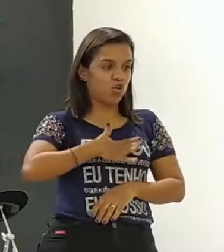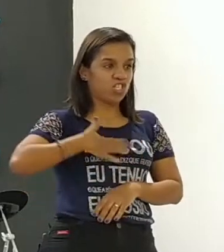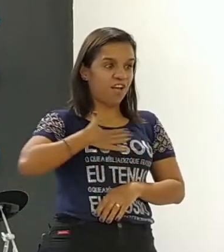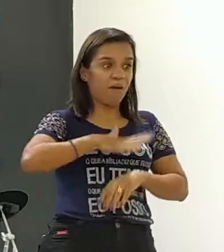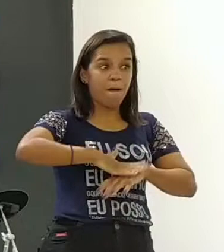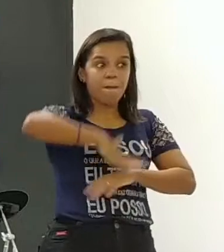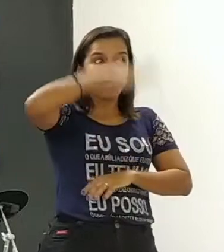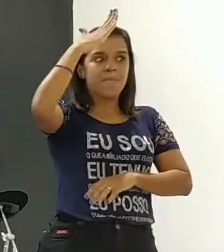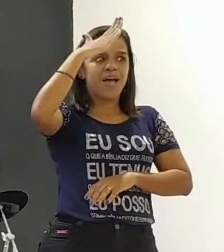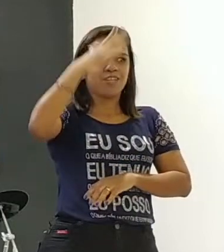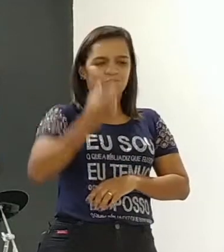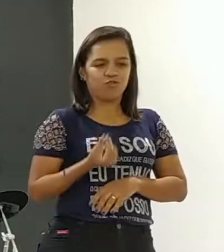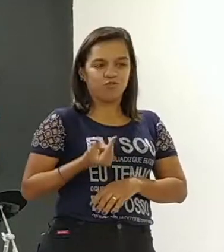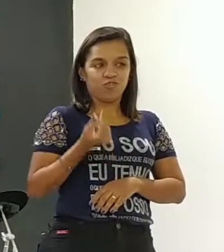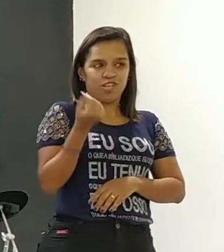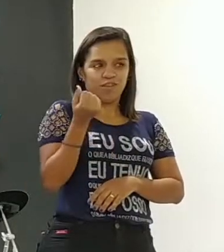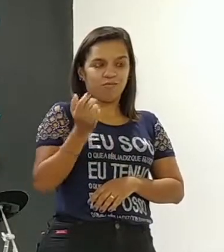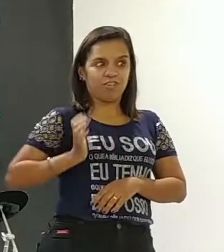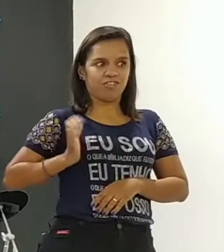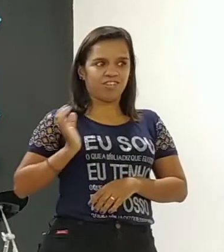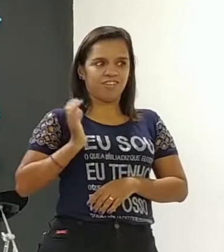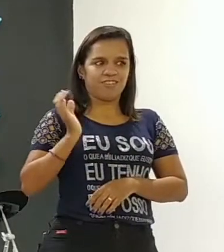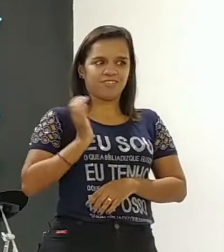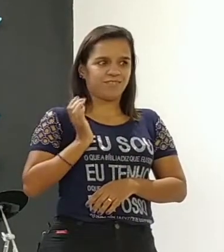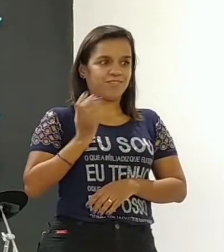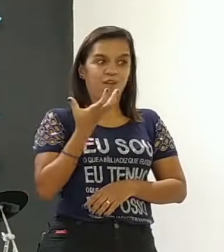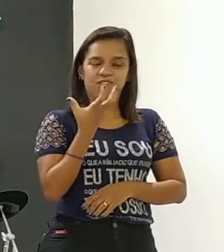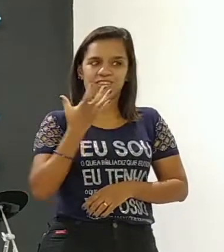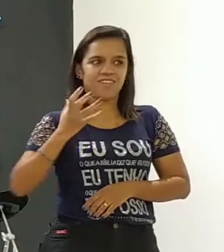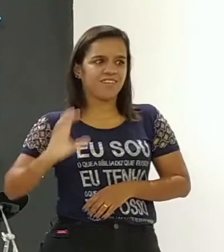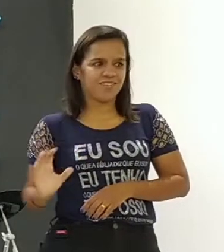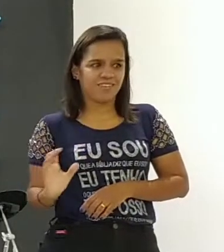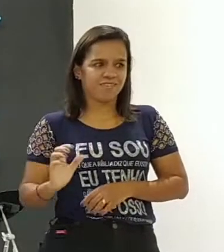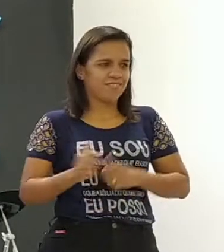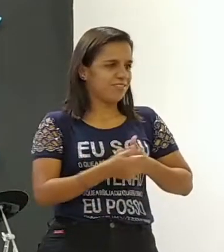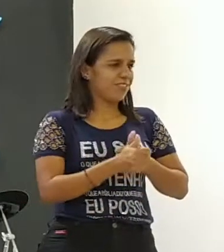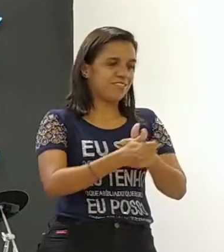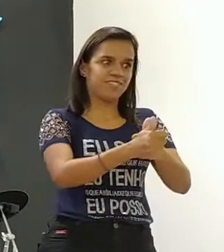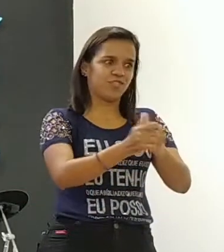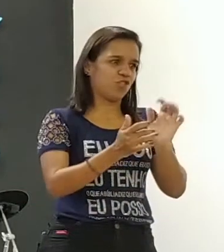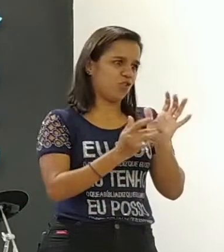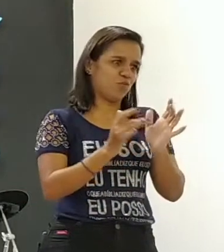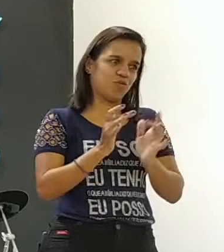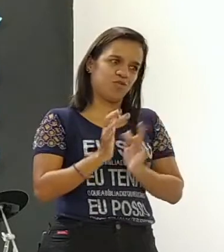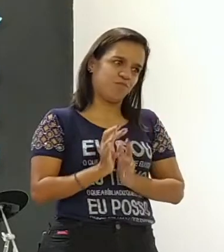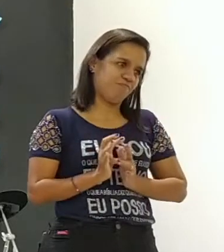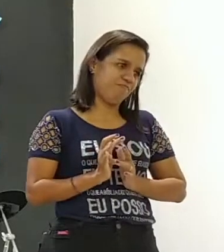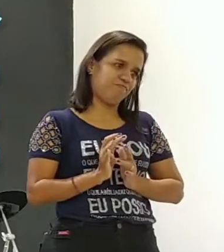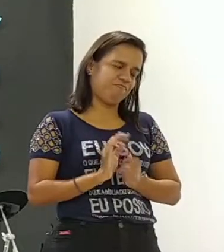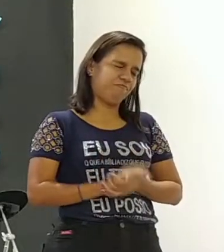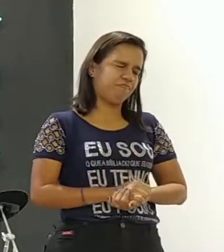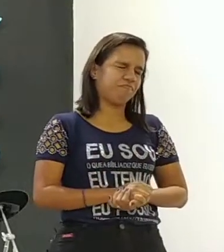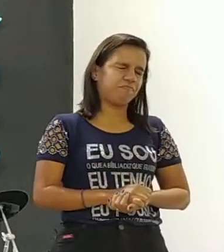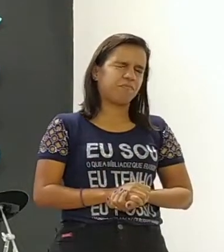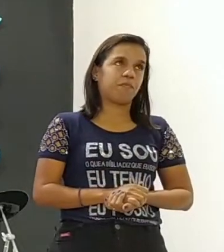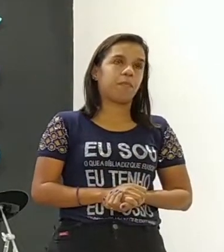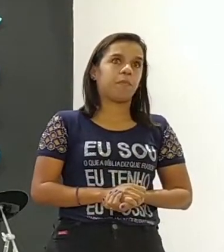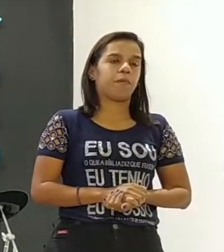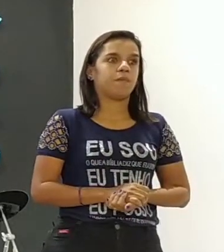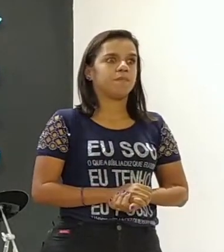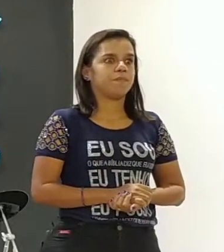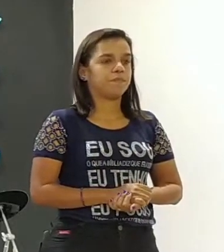que os outros veem. Fazer aquele sepulcro caiado, para os outros verem